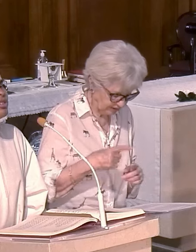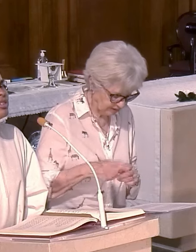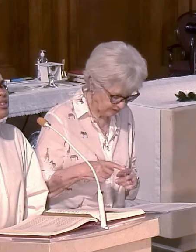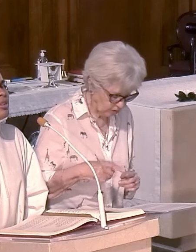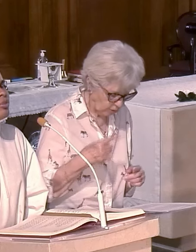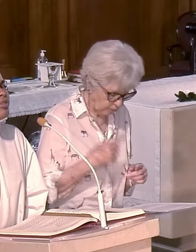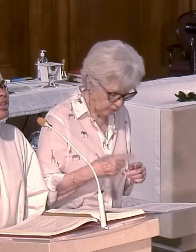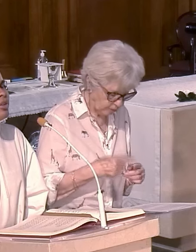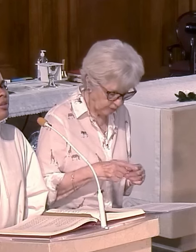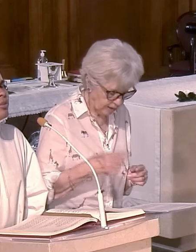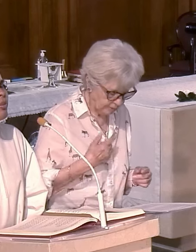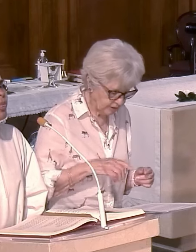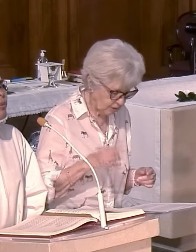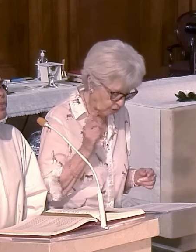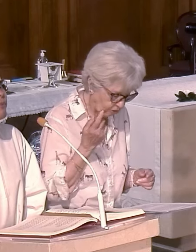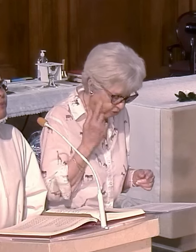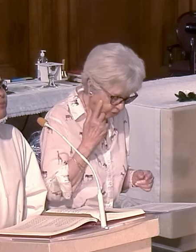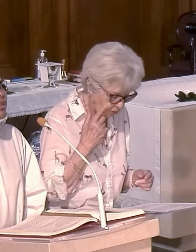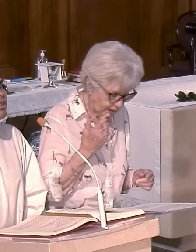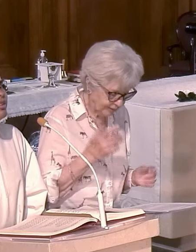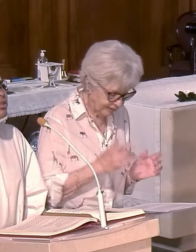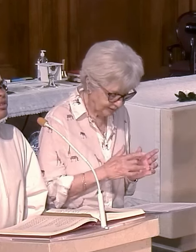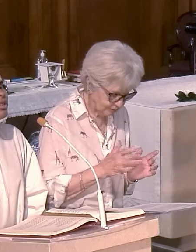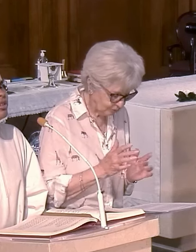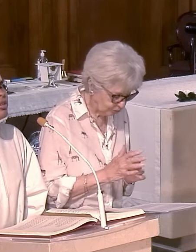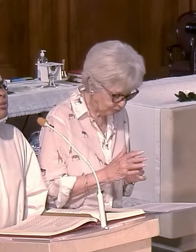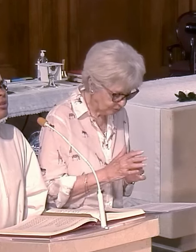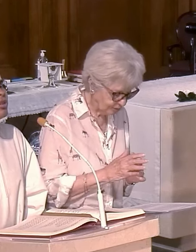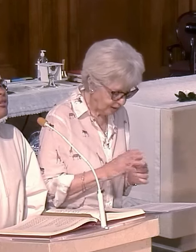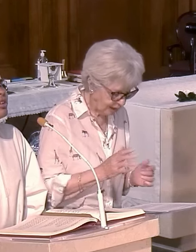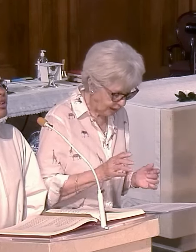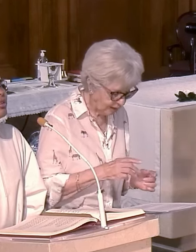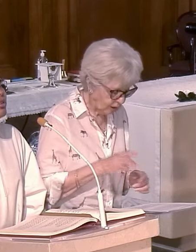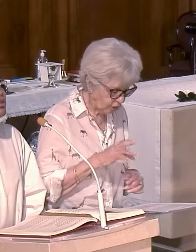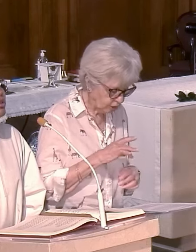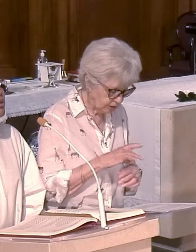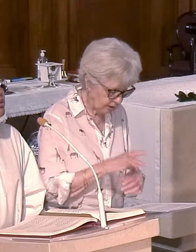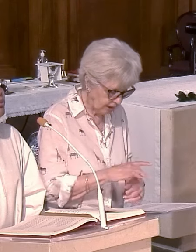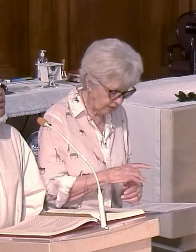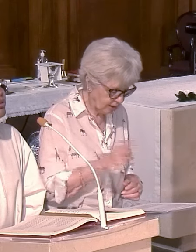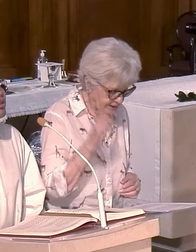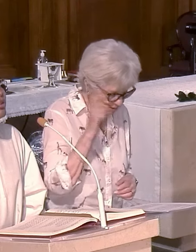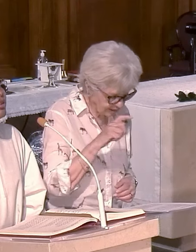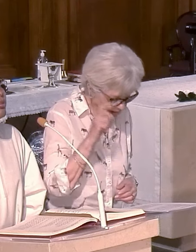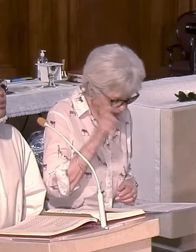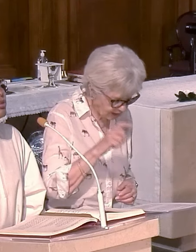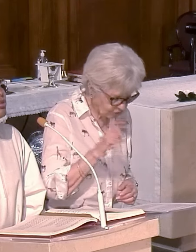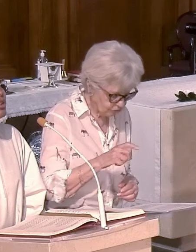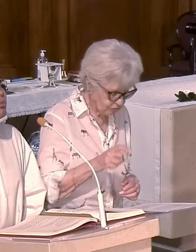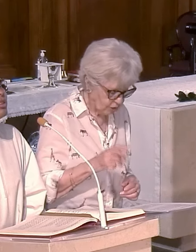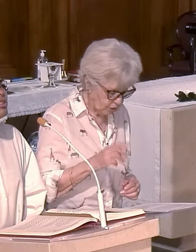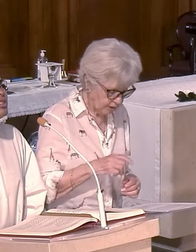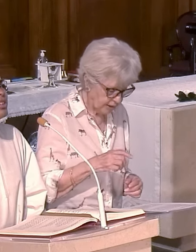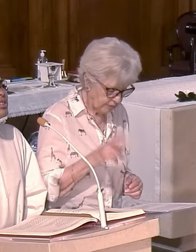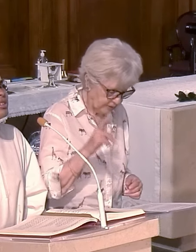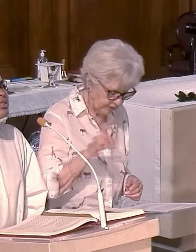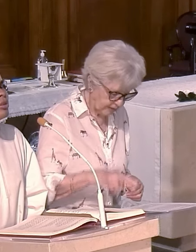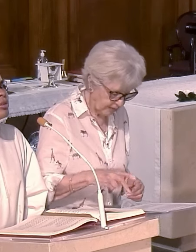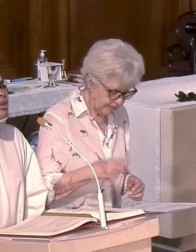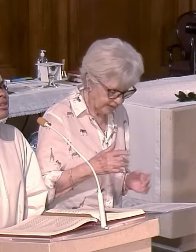Despojaos del hombre viejo y de su anterior modo de vida, de corrompido por sus